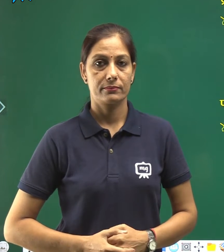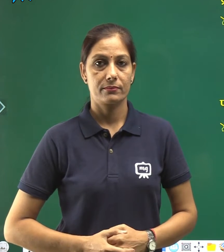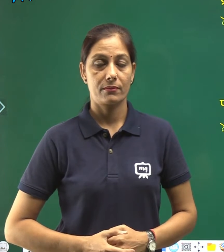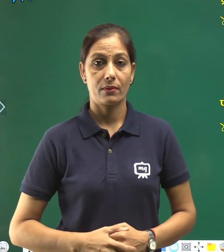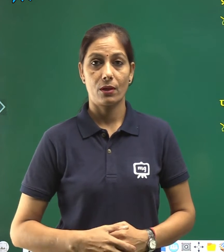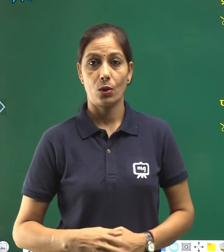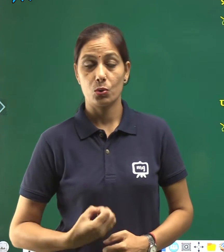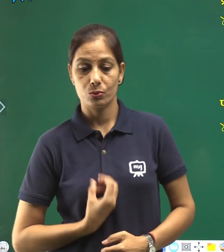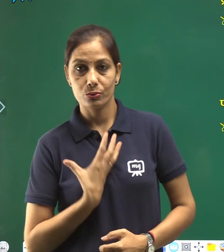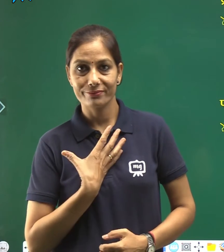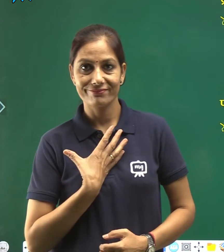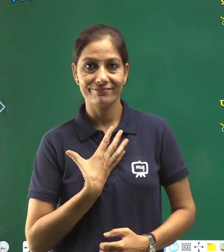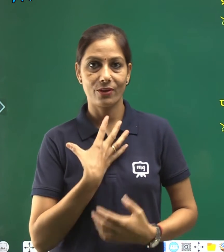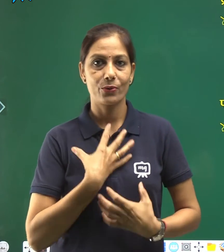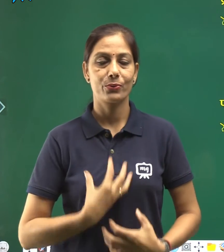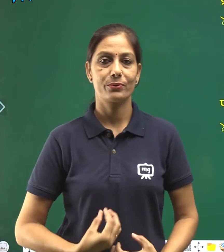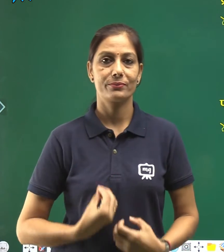सुख और दुख